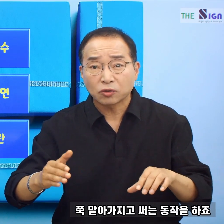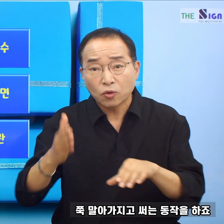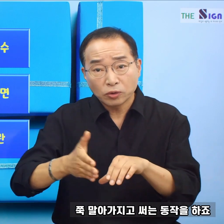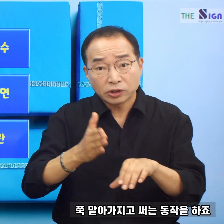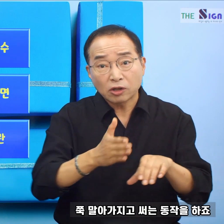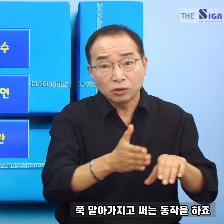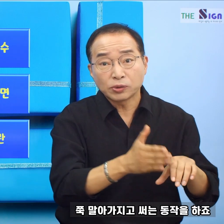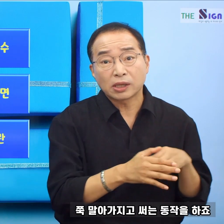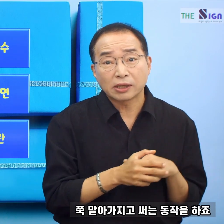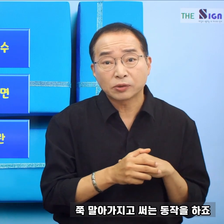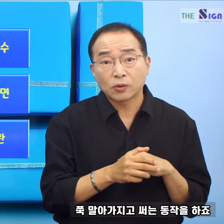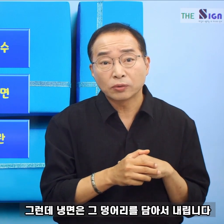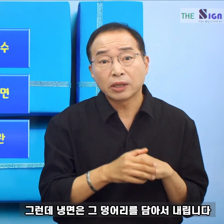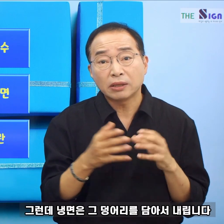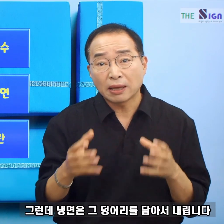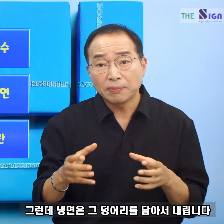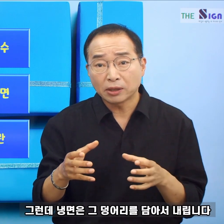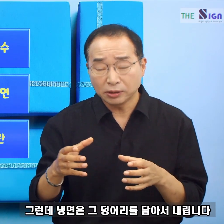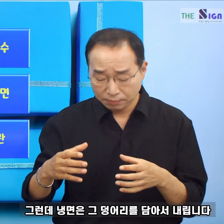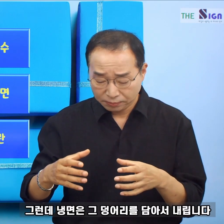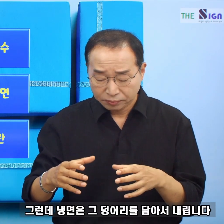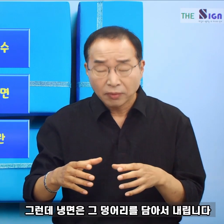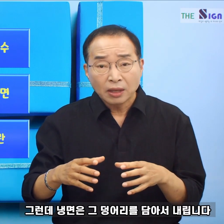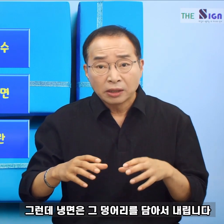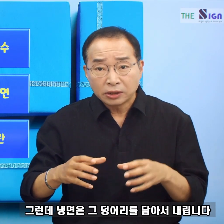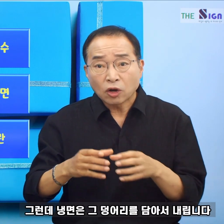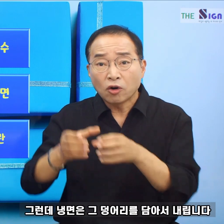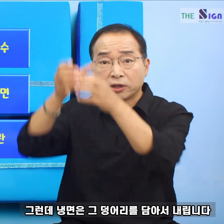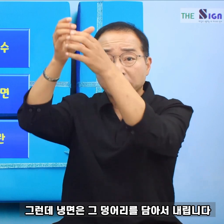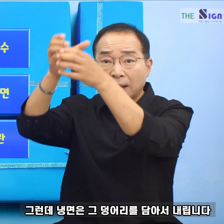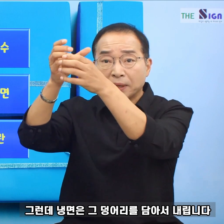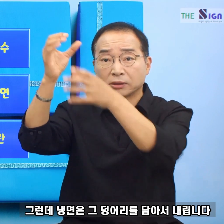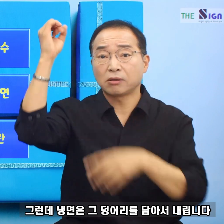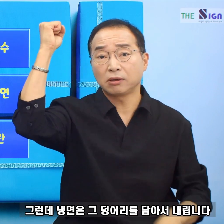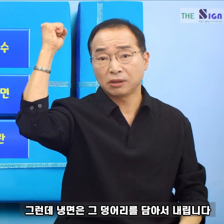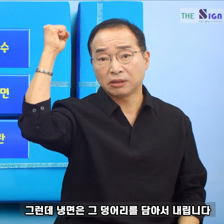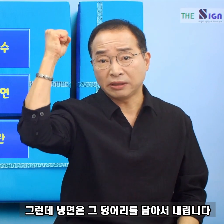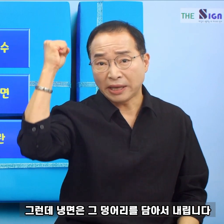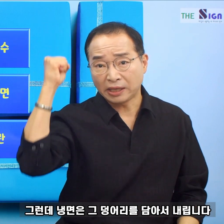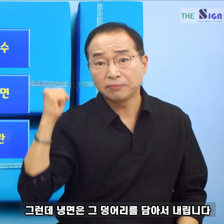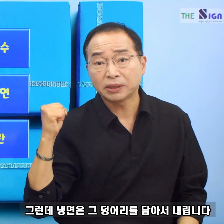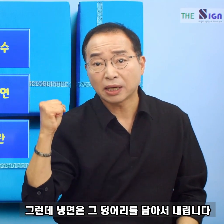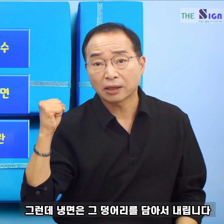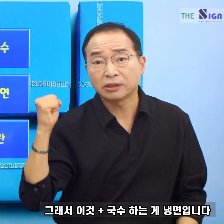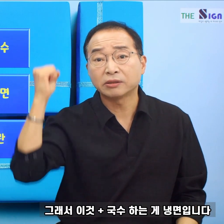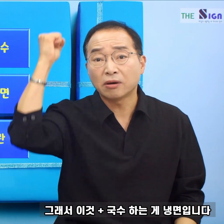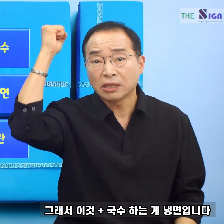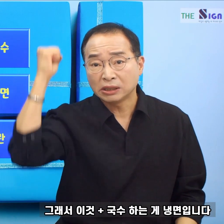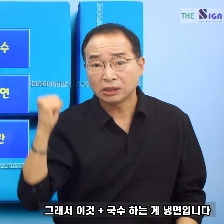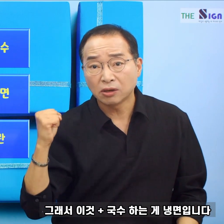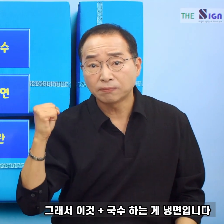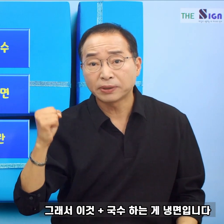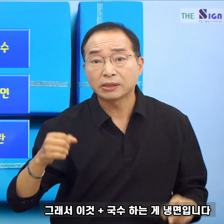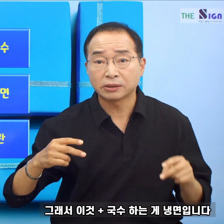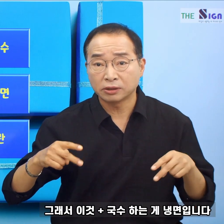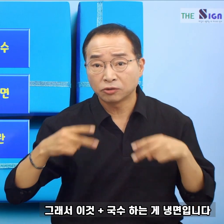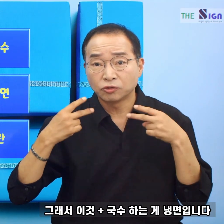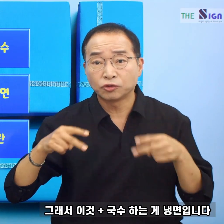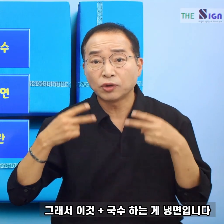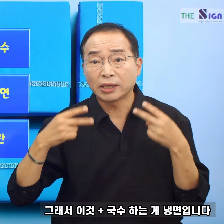말아가지고 써는 동작을 하죠. 근데 냉면은 그 덩어리를 담아서 내립니다. 그래서 이것 플러스 국수 하는